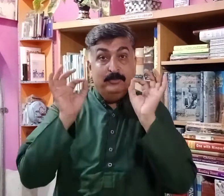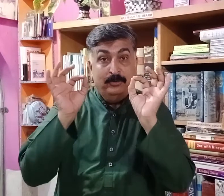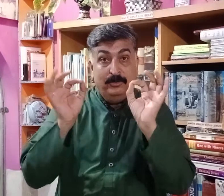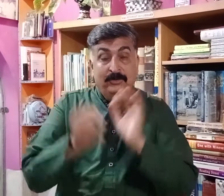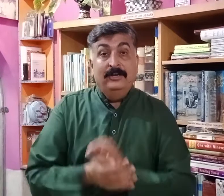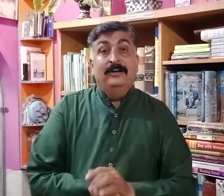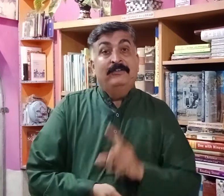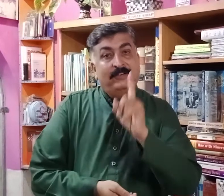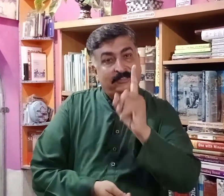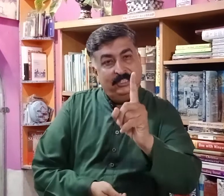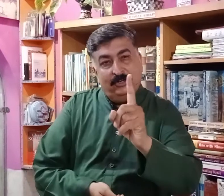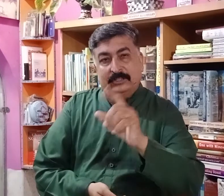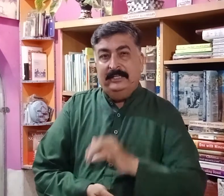खुशबू वक्ती होती है